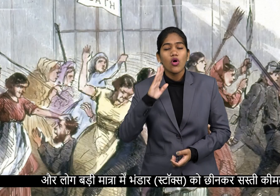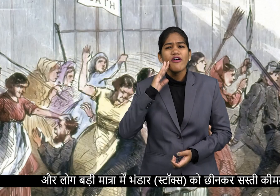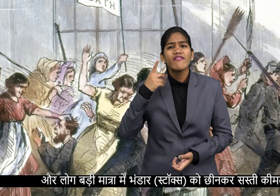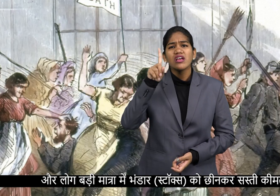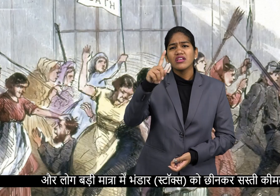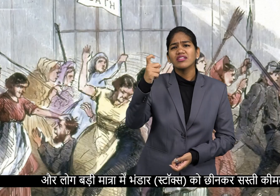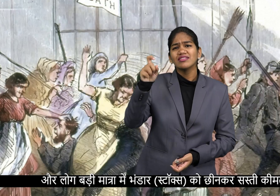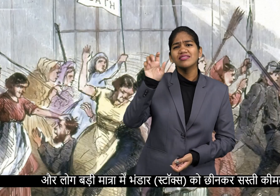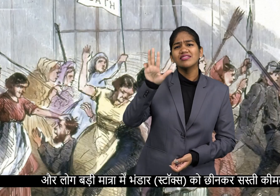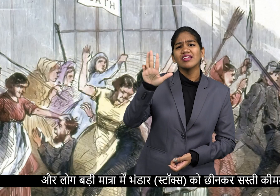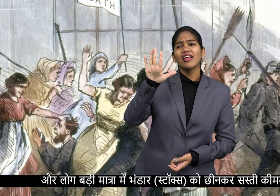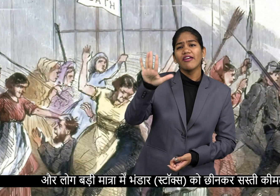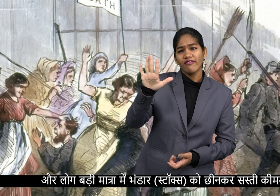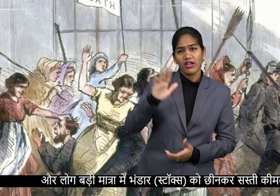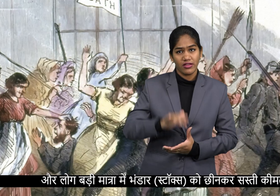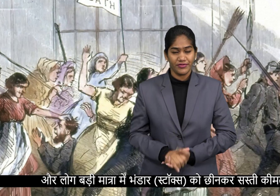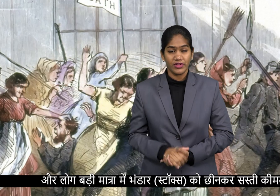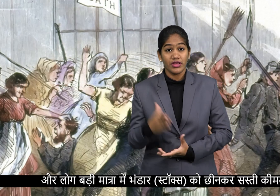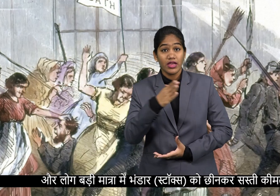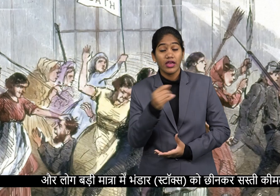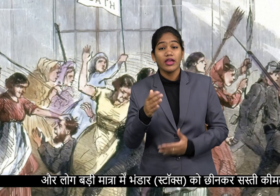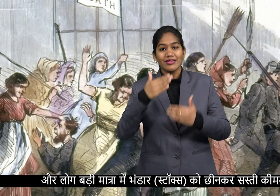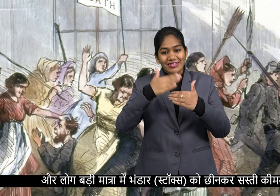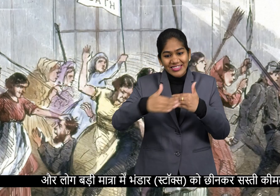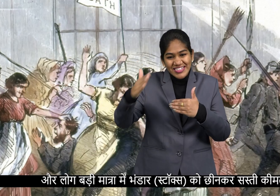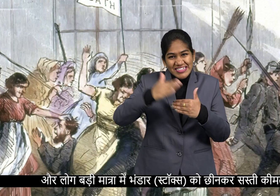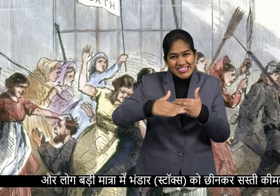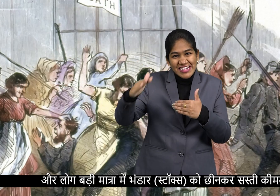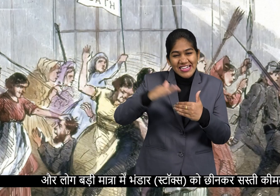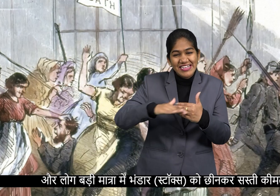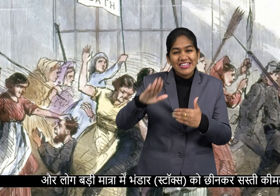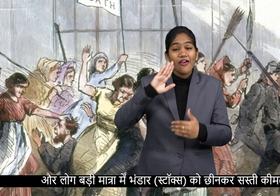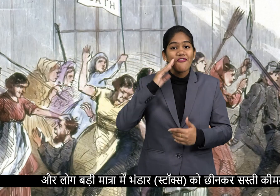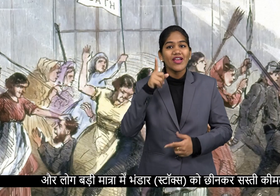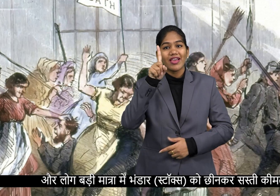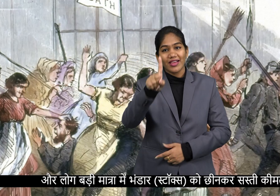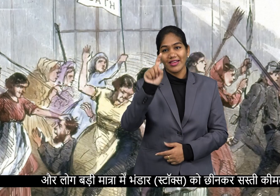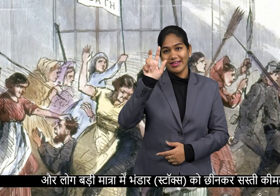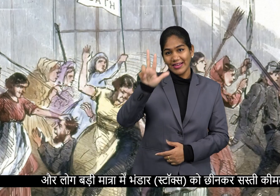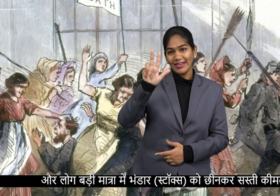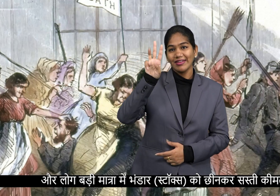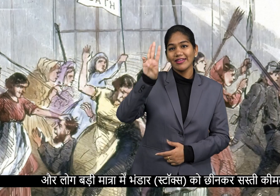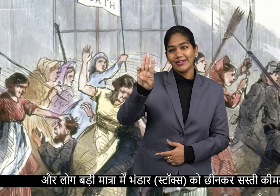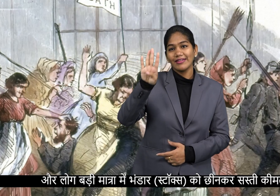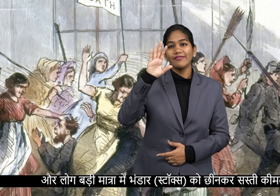को छीनकर सस्ती कीमतों पर बेचने लगे।